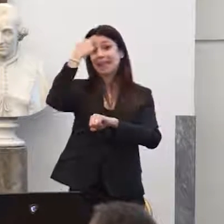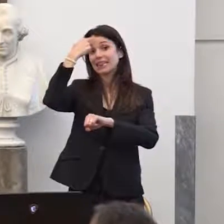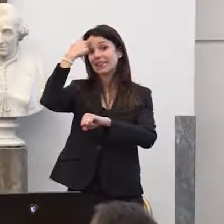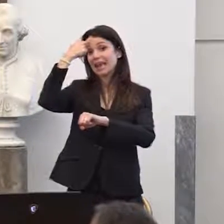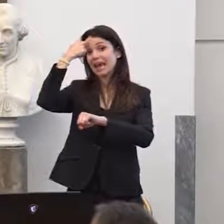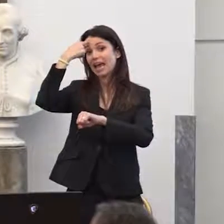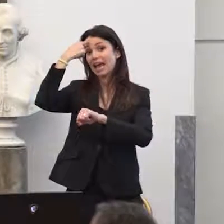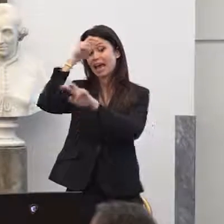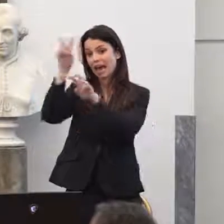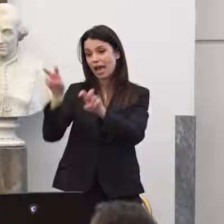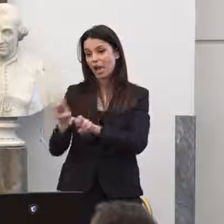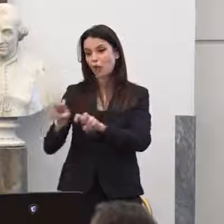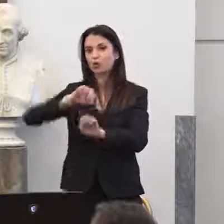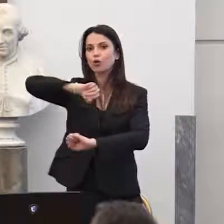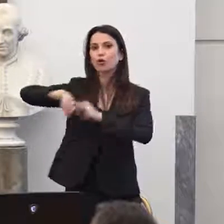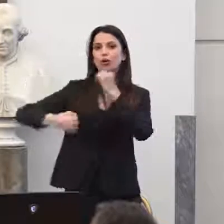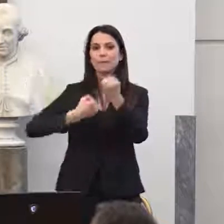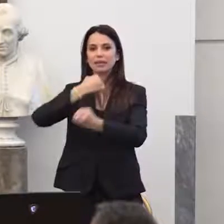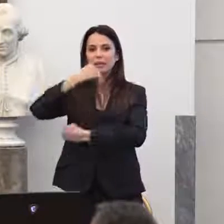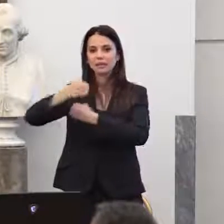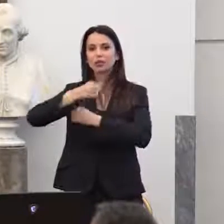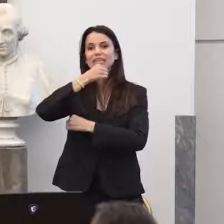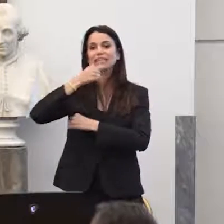neuroriabilitazione ho a disposizione oltre 7 ore.